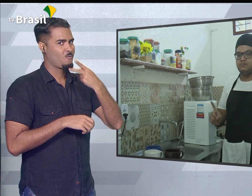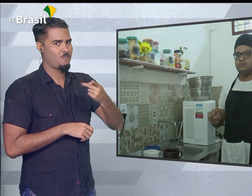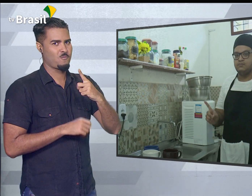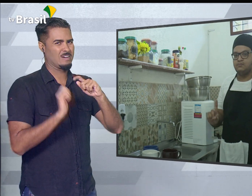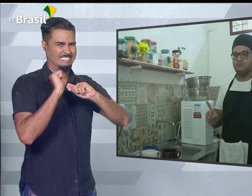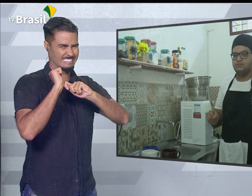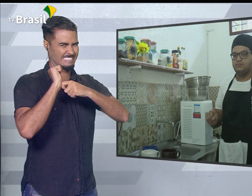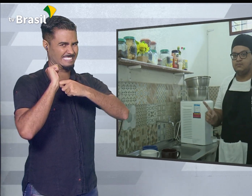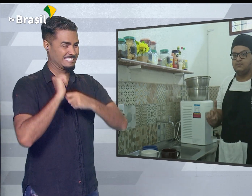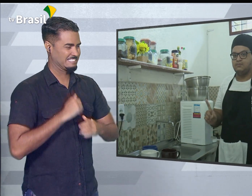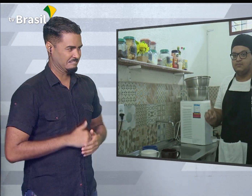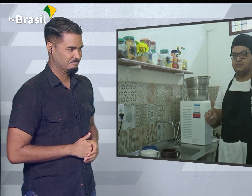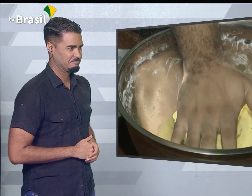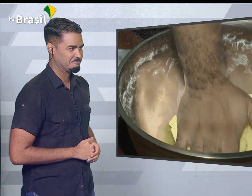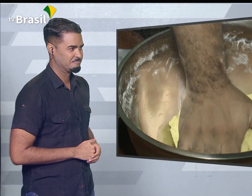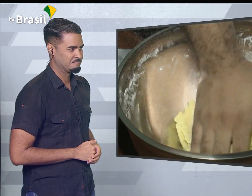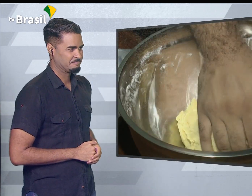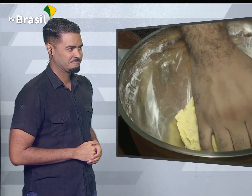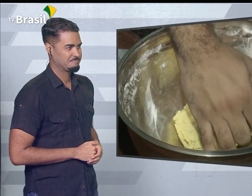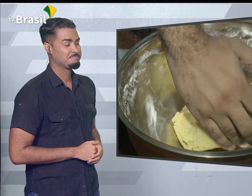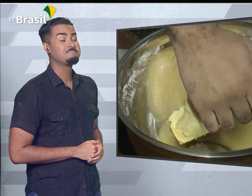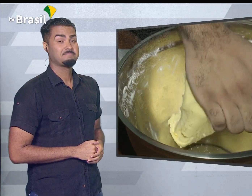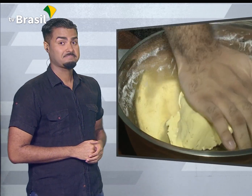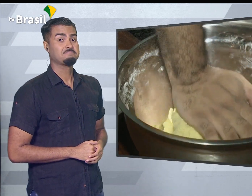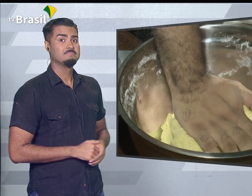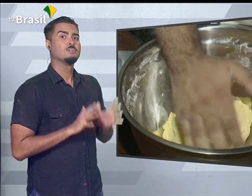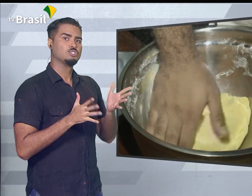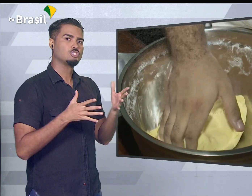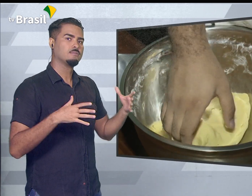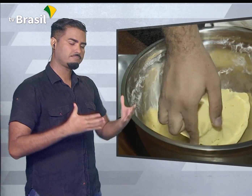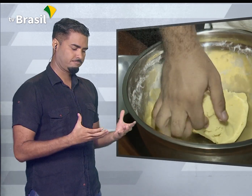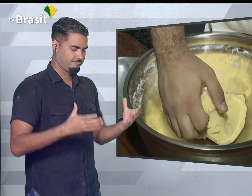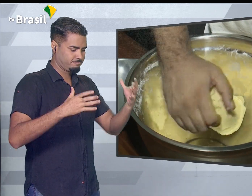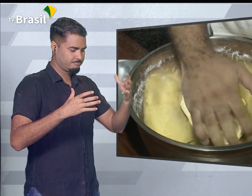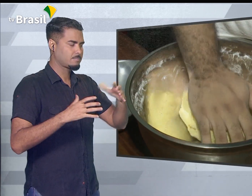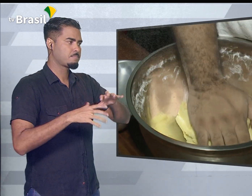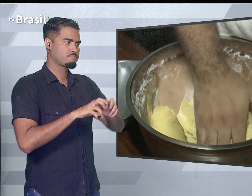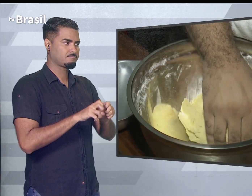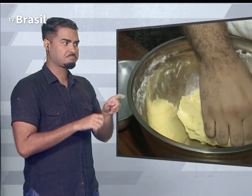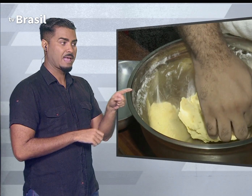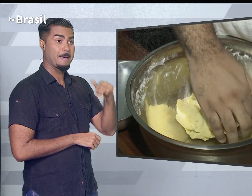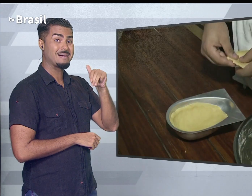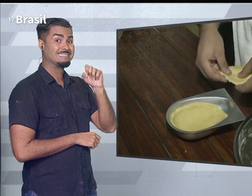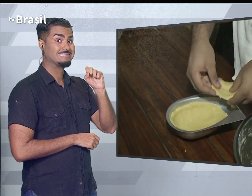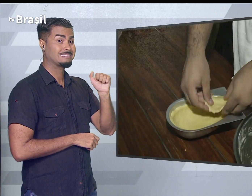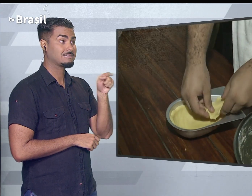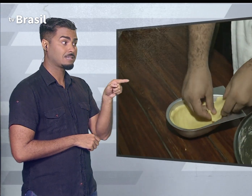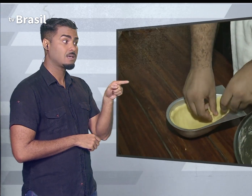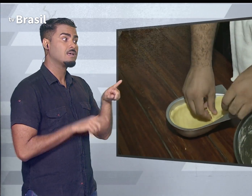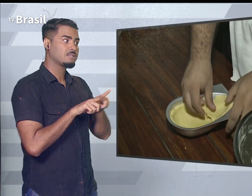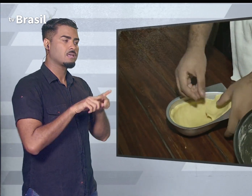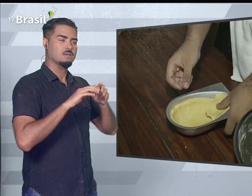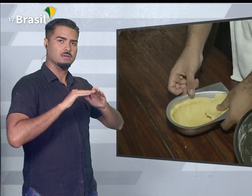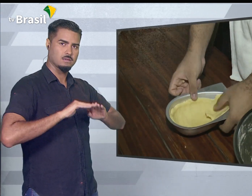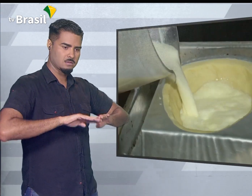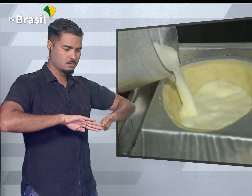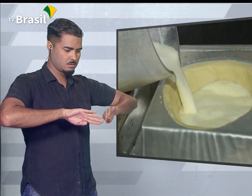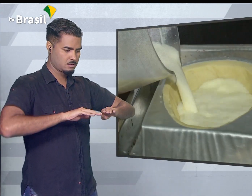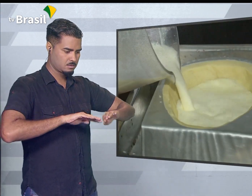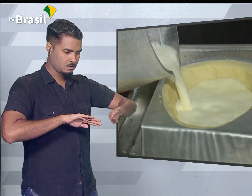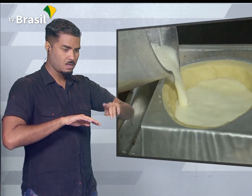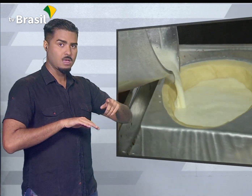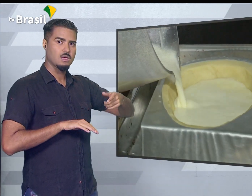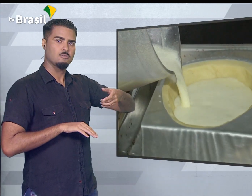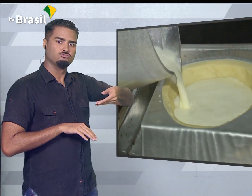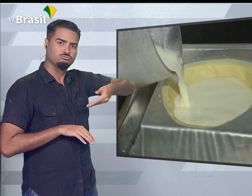receita, que Breno não revela. Depois, todos os ingredientes juntos viram essa massa, que logo vai para a forma. O